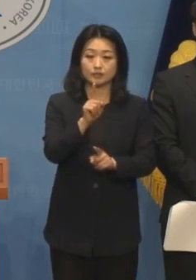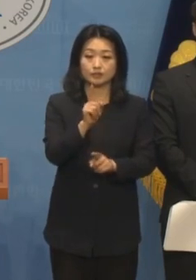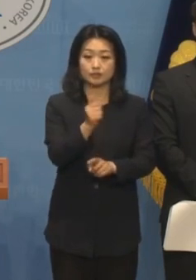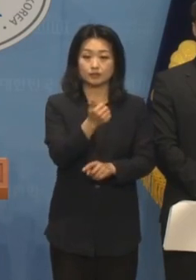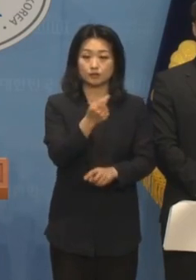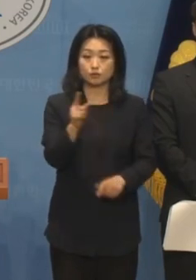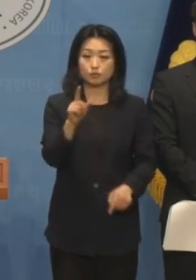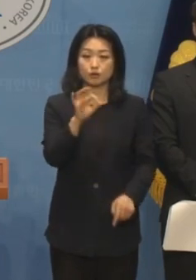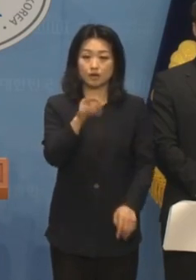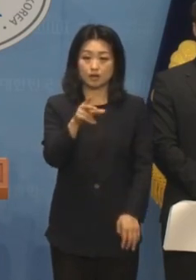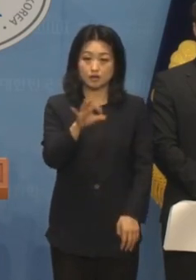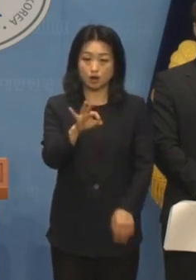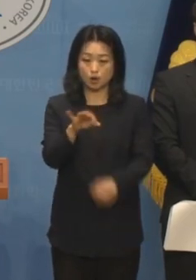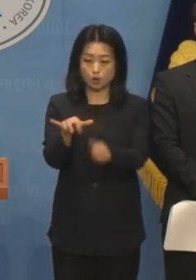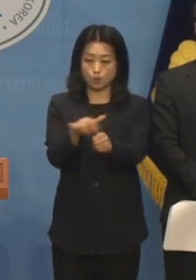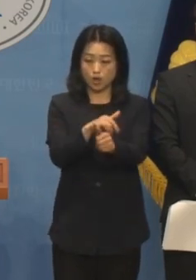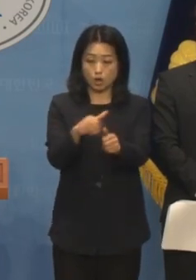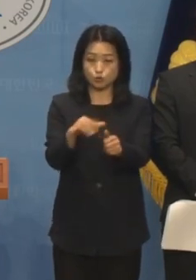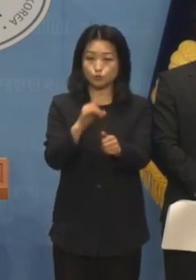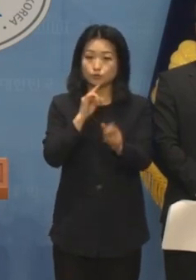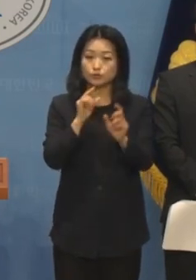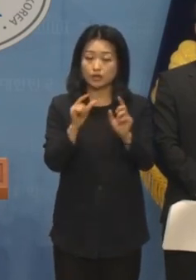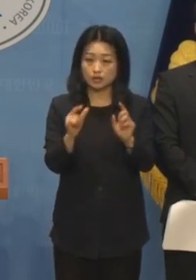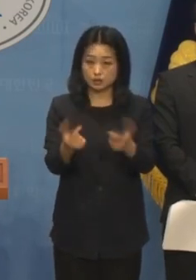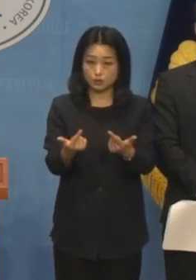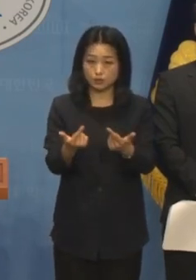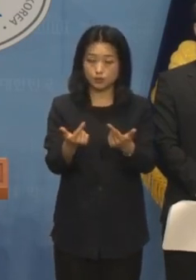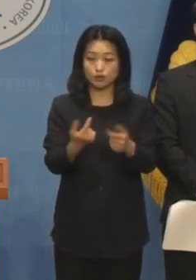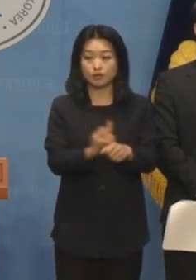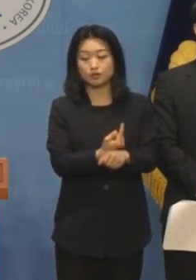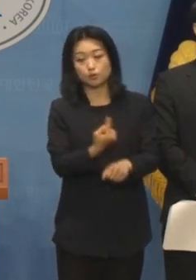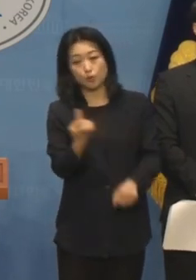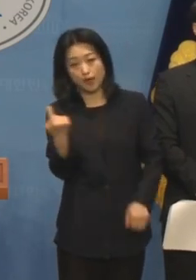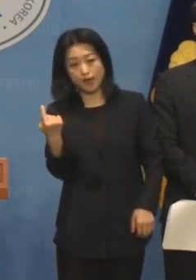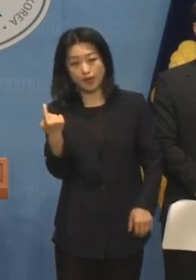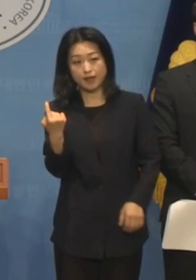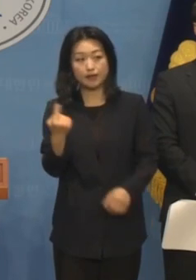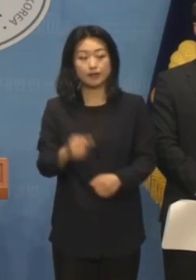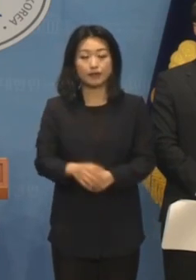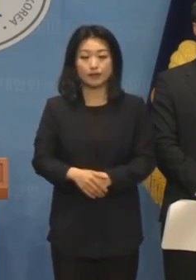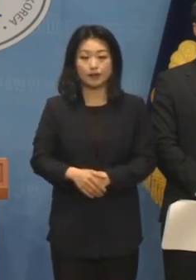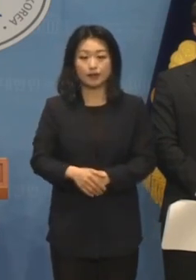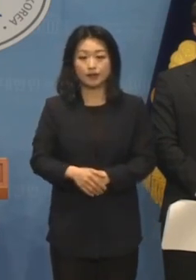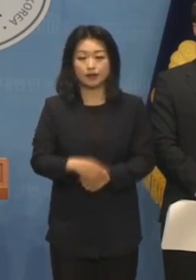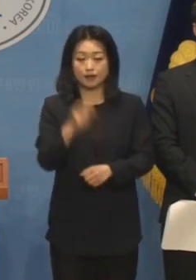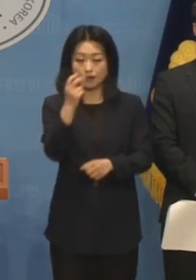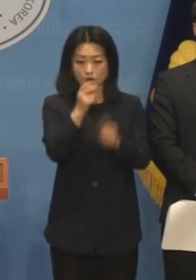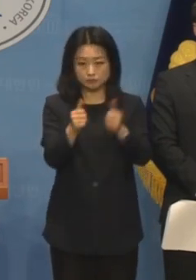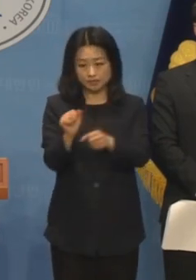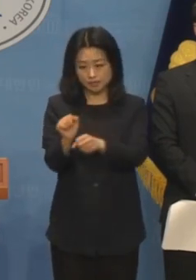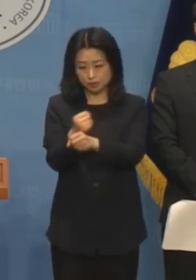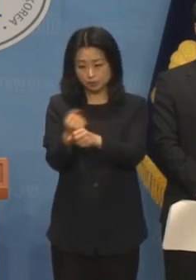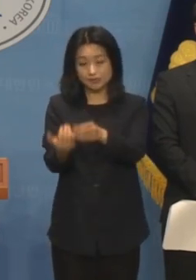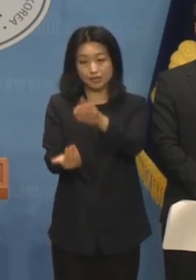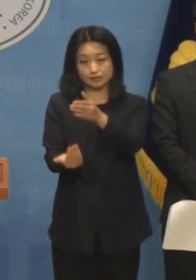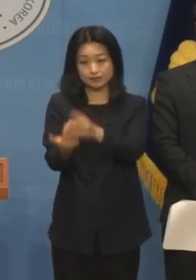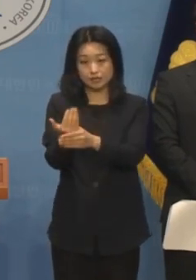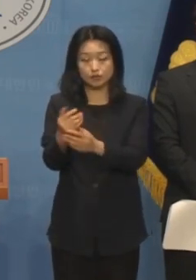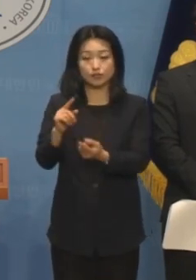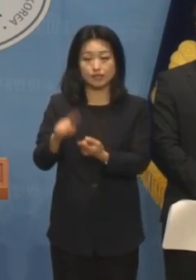대한 회유와 압박만 있었던 게 아니고 다른 과정에서도 검찰이 어떻게 사건을 조작하려